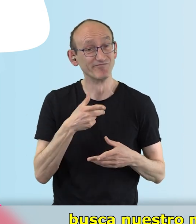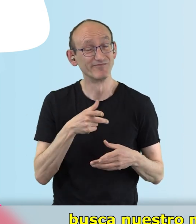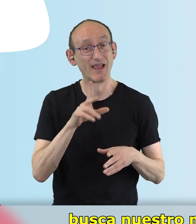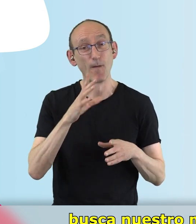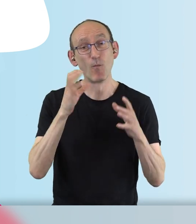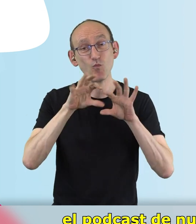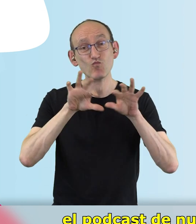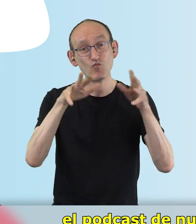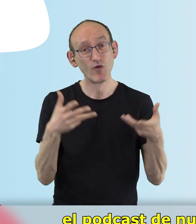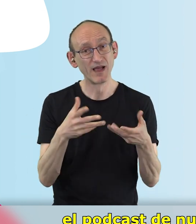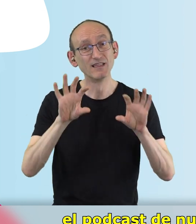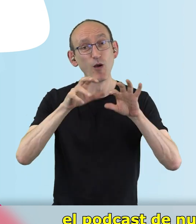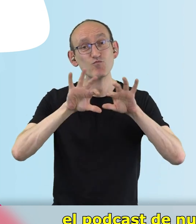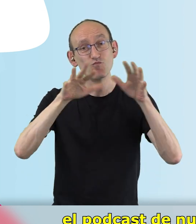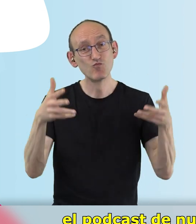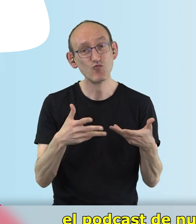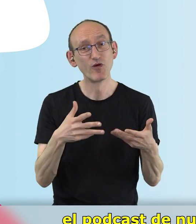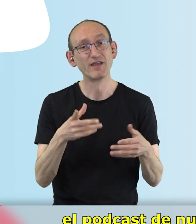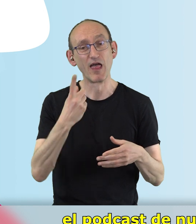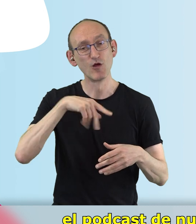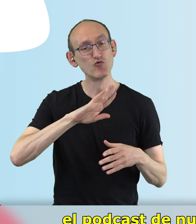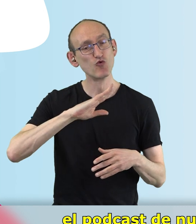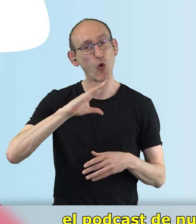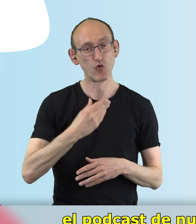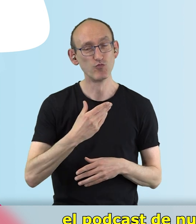de este podcast, el podcast de